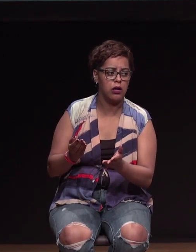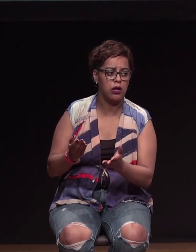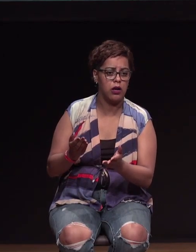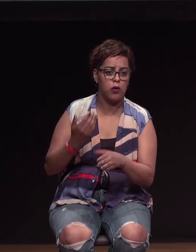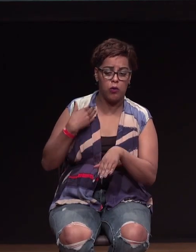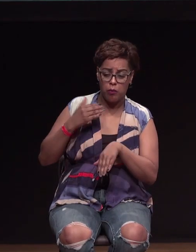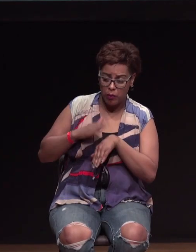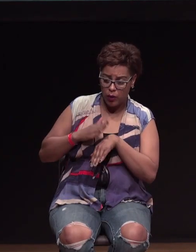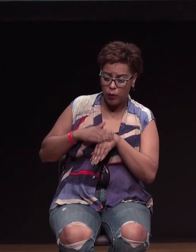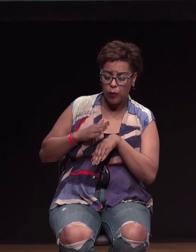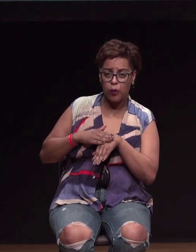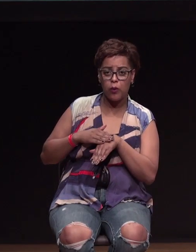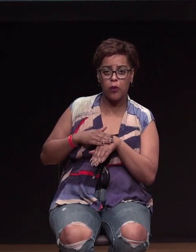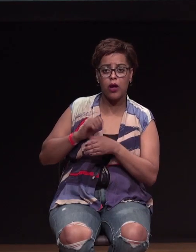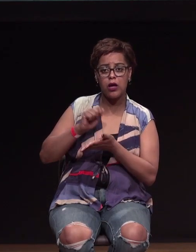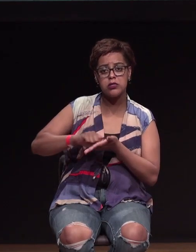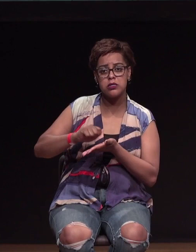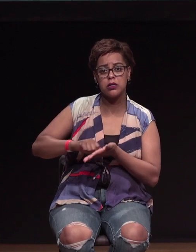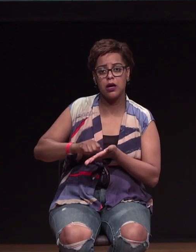trabalho.